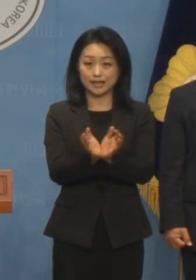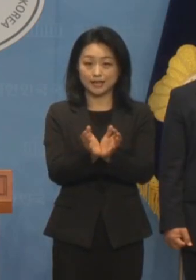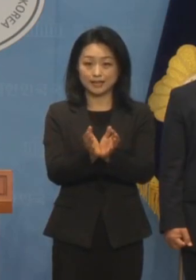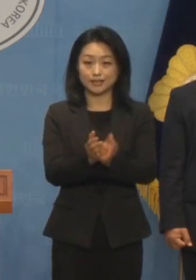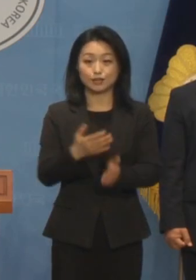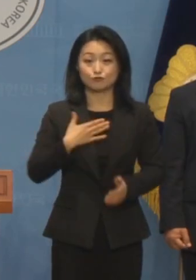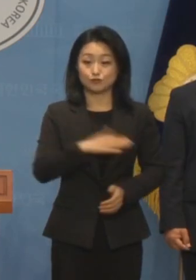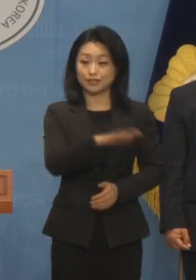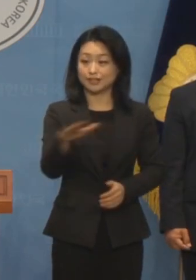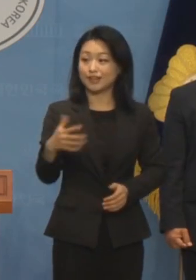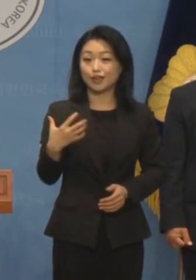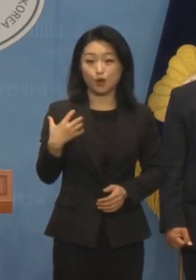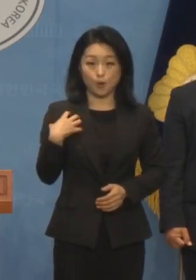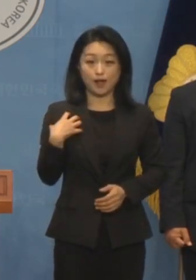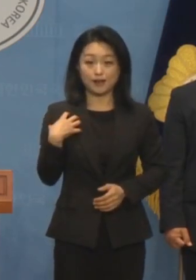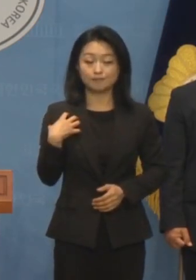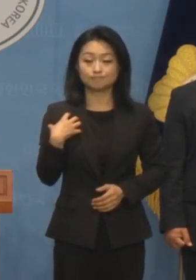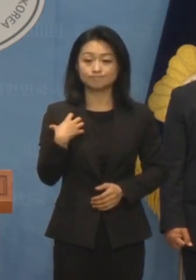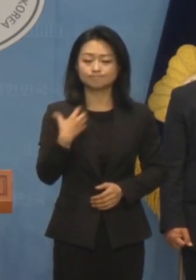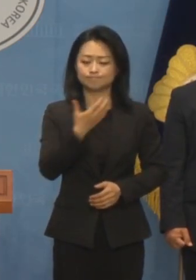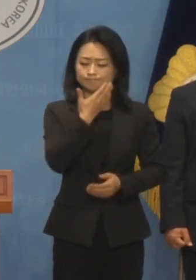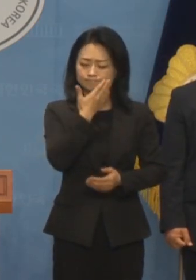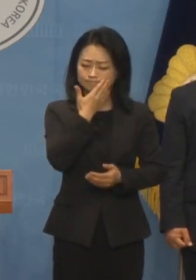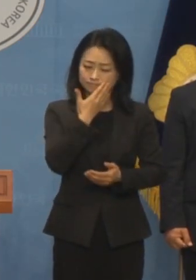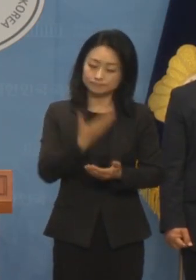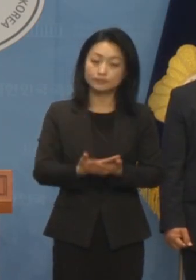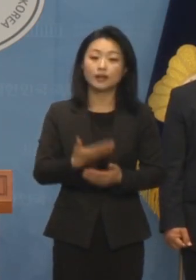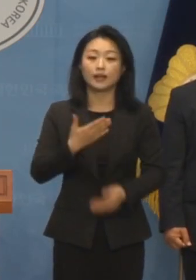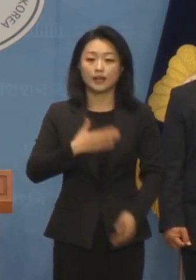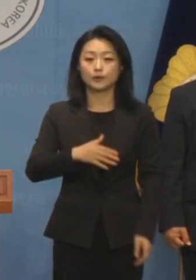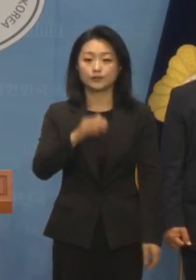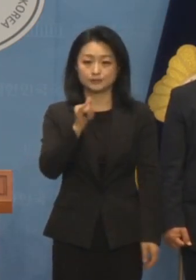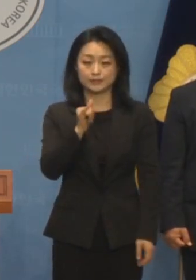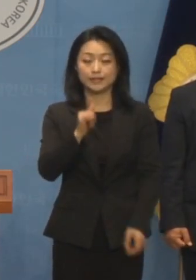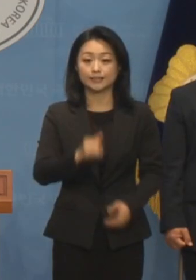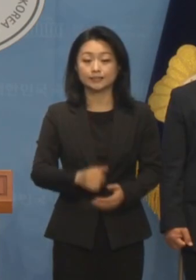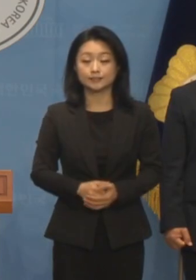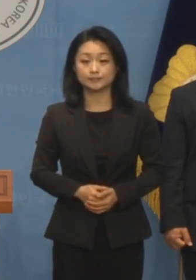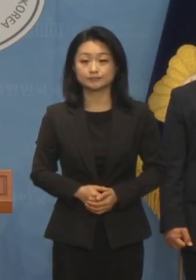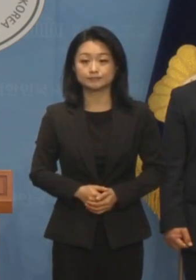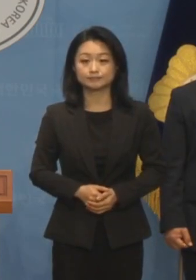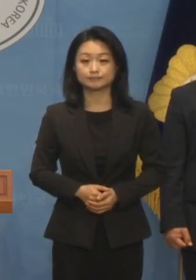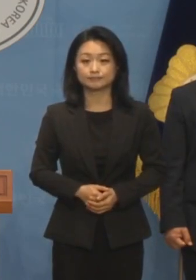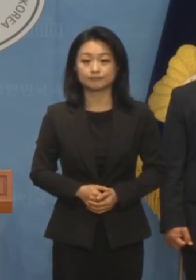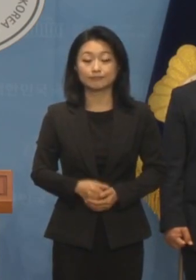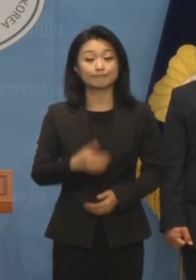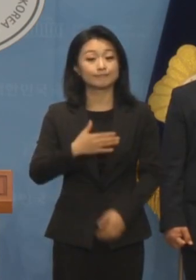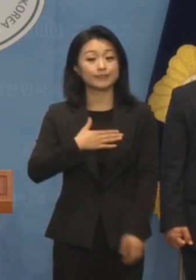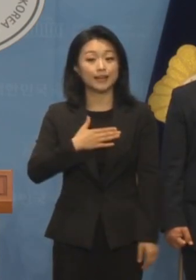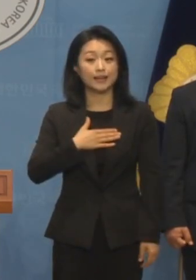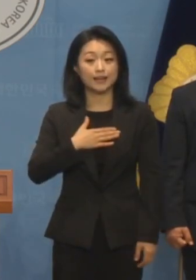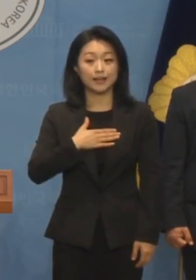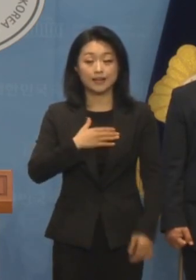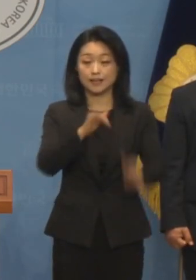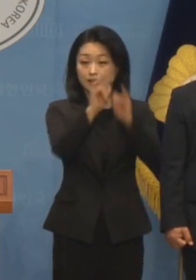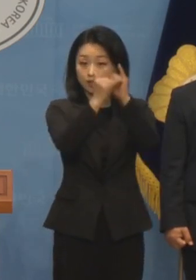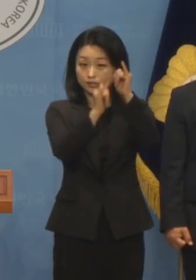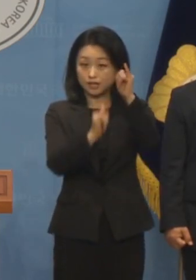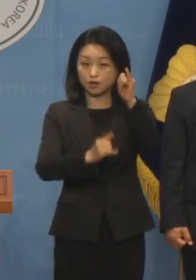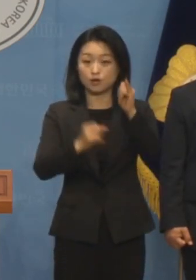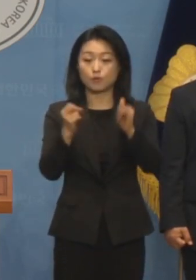각자가 맡아야 할 역할도 엄중하다는 것을 잘 알고 있습니다. 저는 인류의 역사와